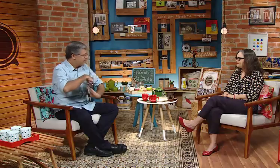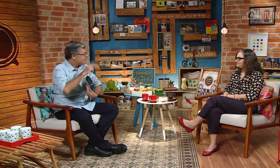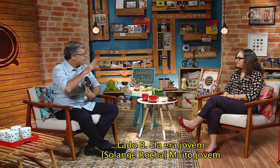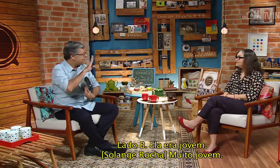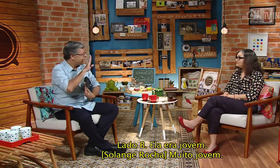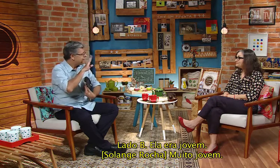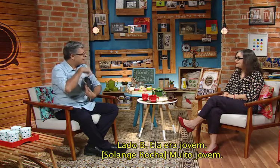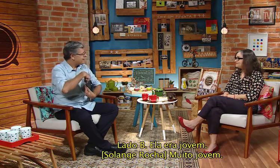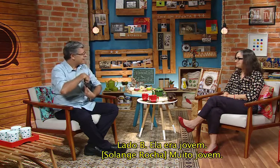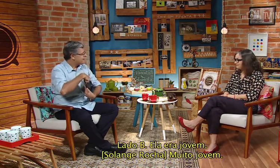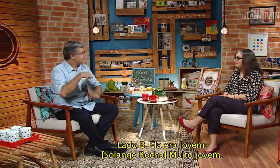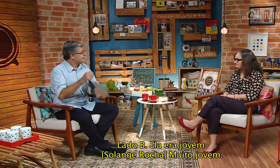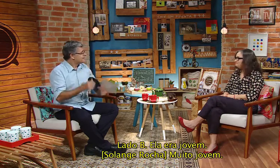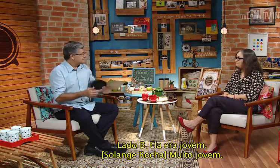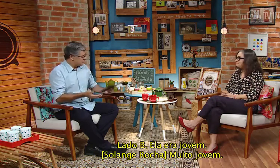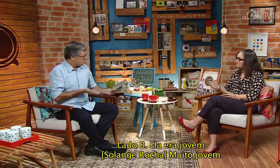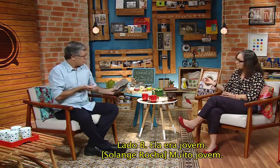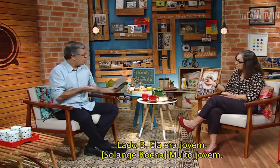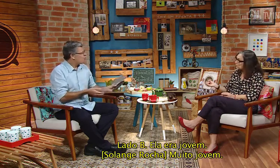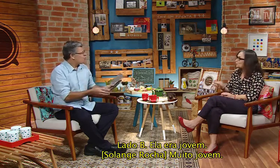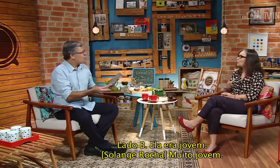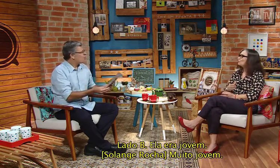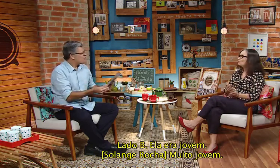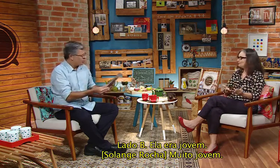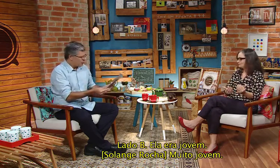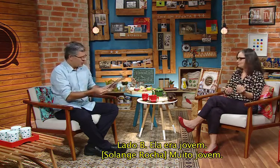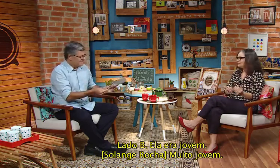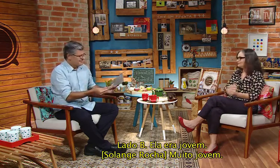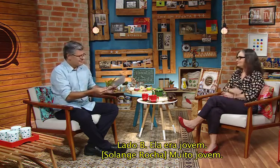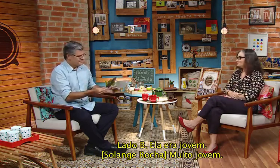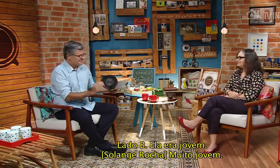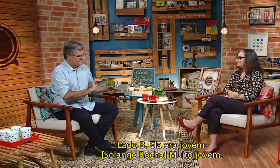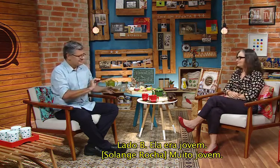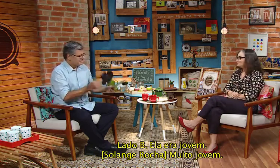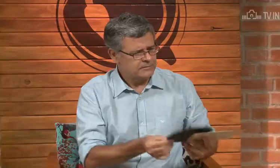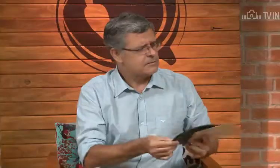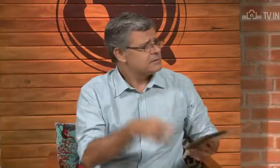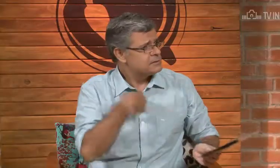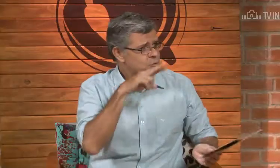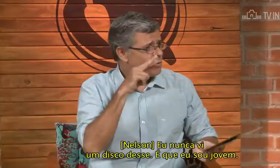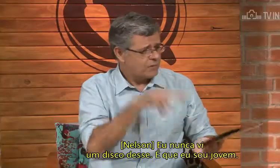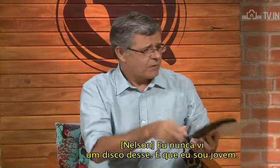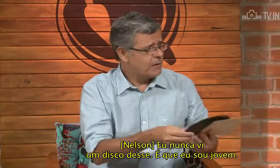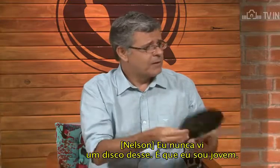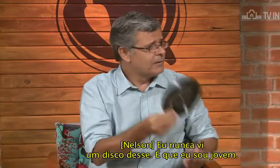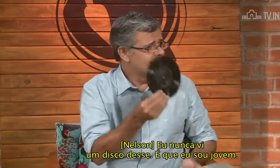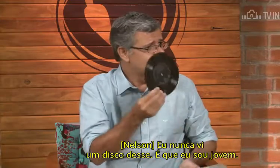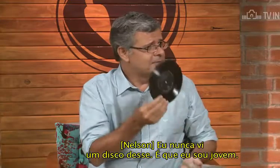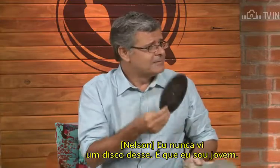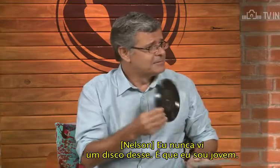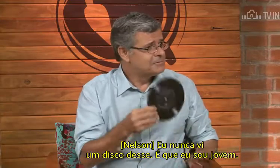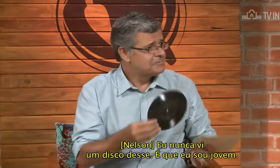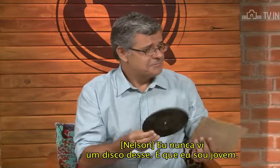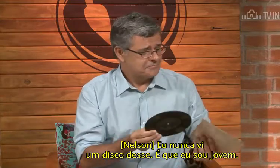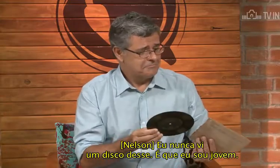Lá do B Ela era jovem era jovem Muito jovem Eu nunca vi um disco desse